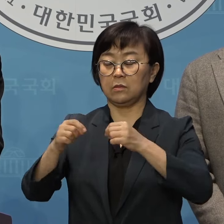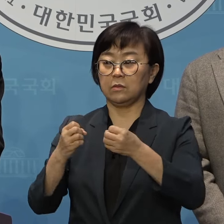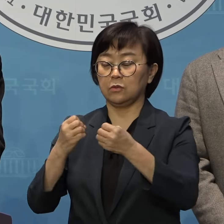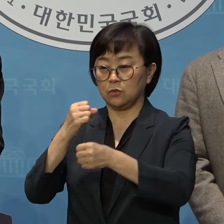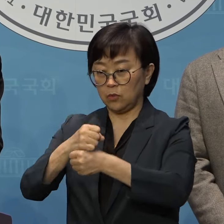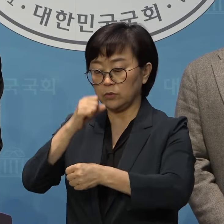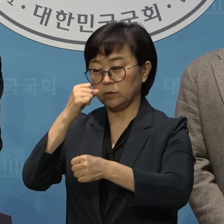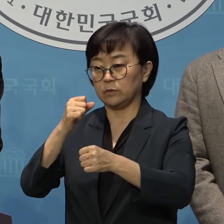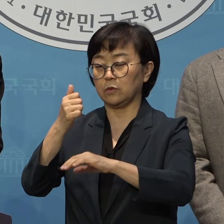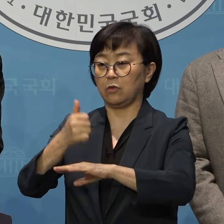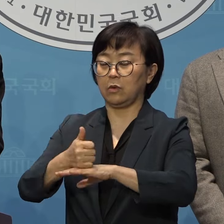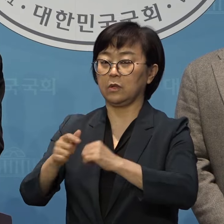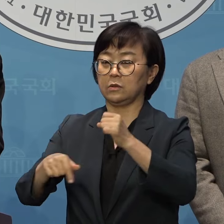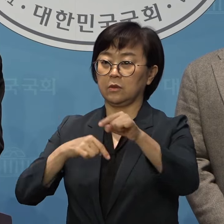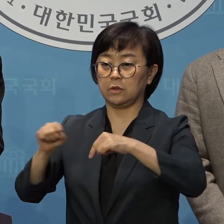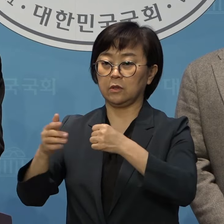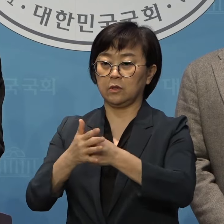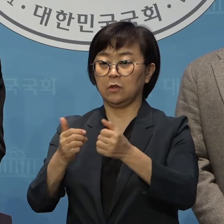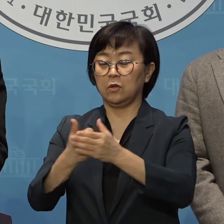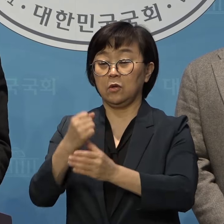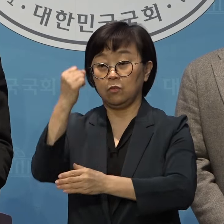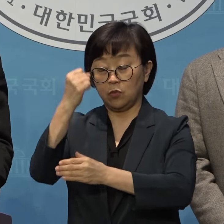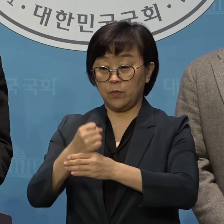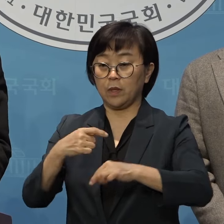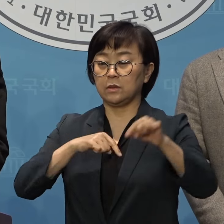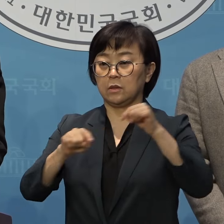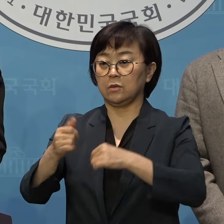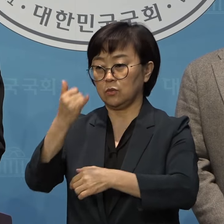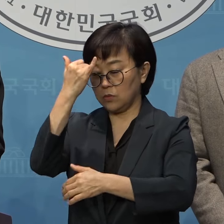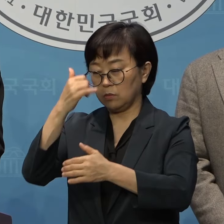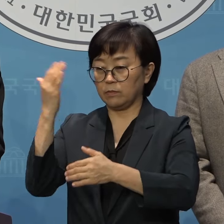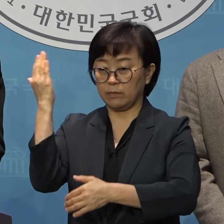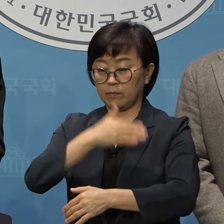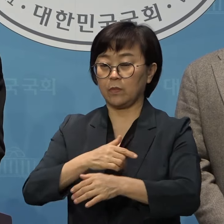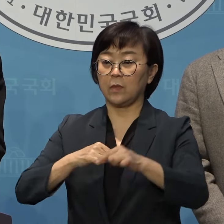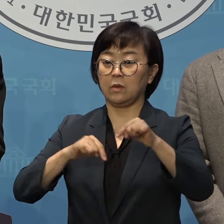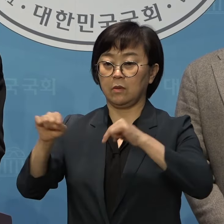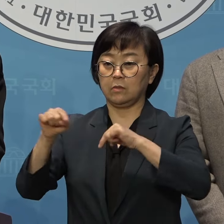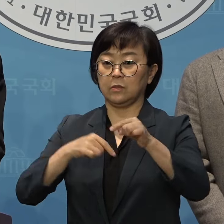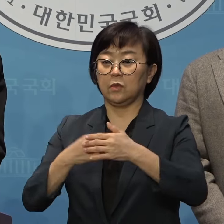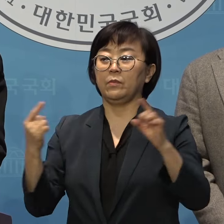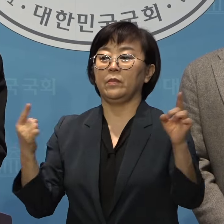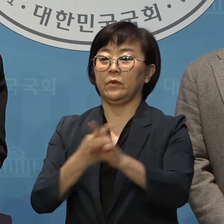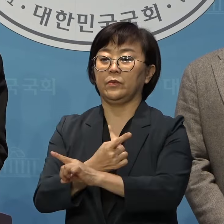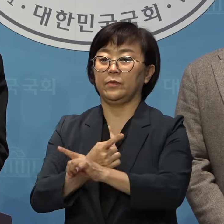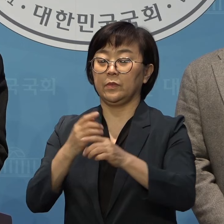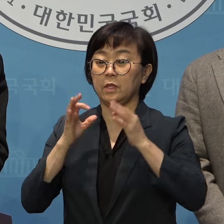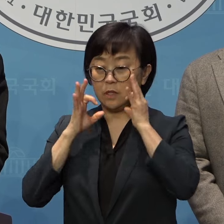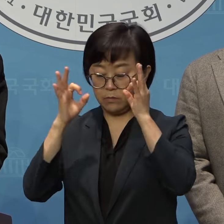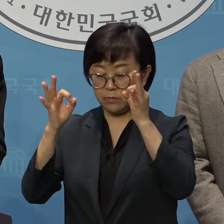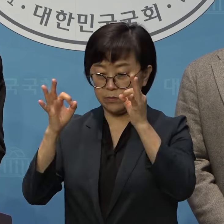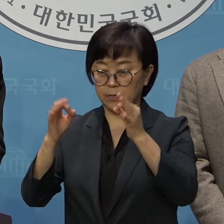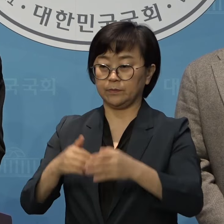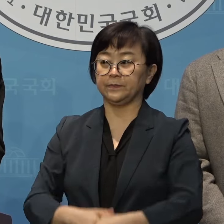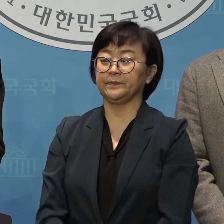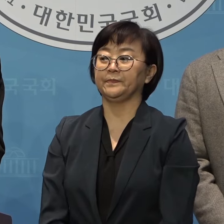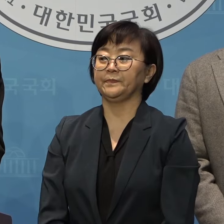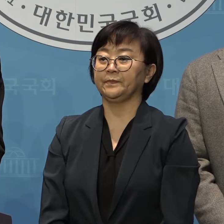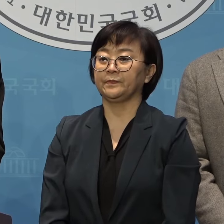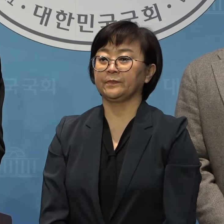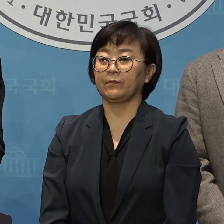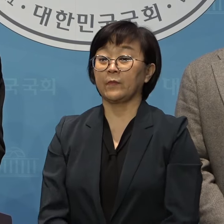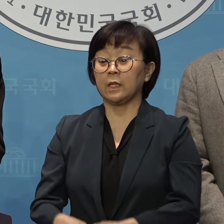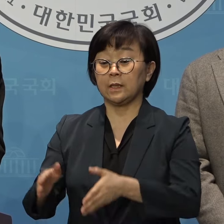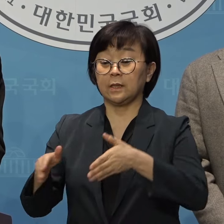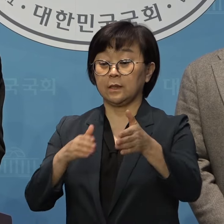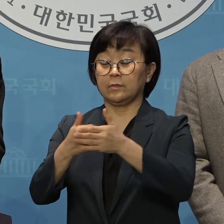정치로, 부도덕하고 부패한 정치를 도덕적이고 깨끗한 정치로 바꾸도록 힘을 보태겠습니다. 그